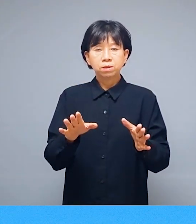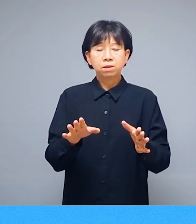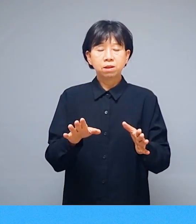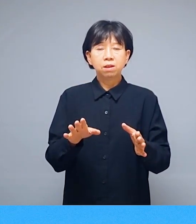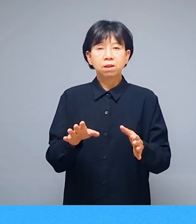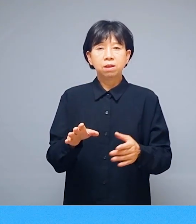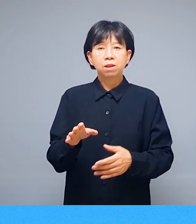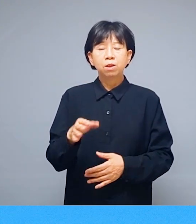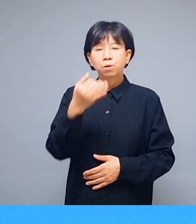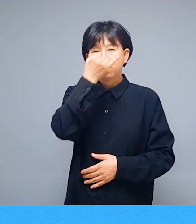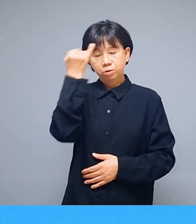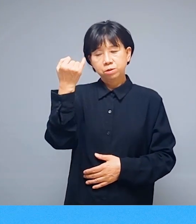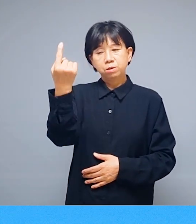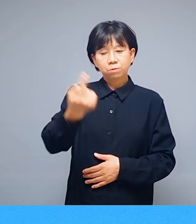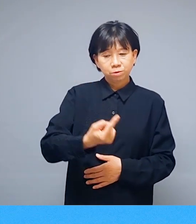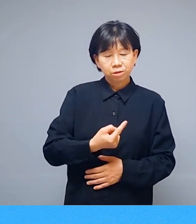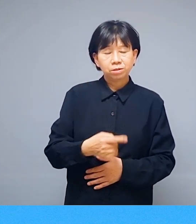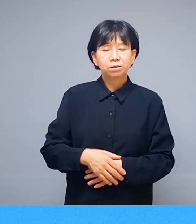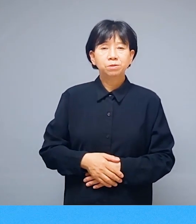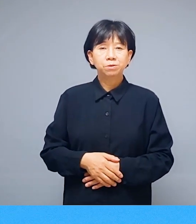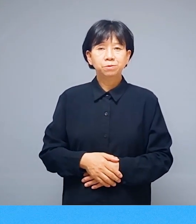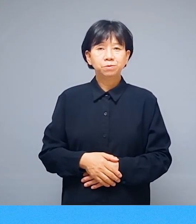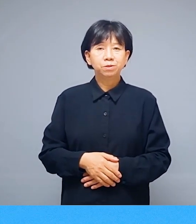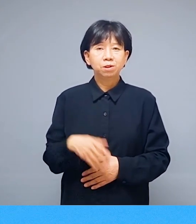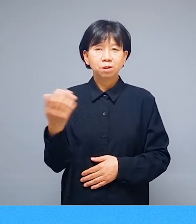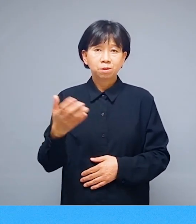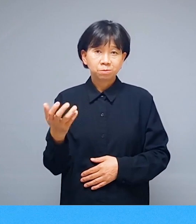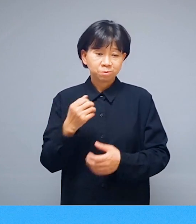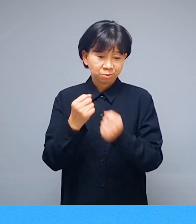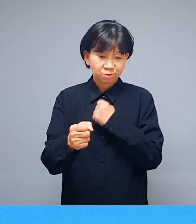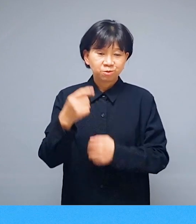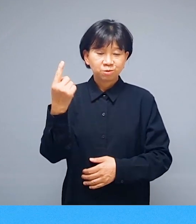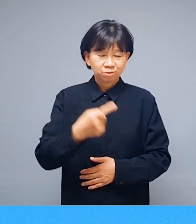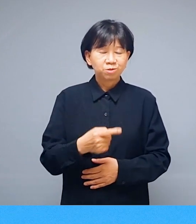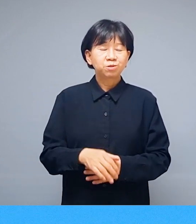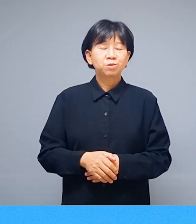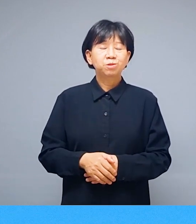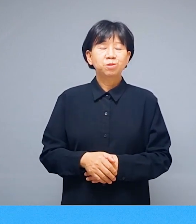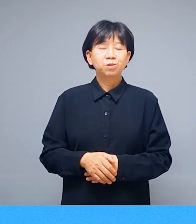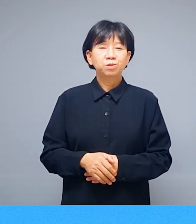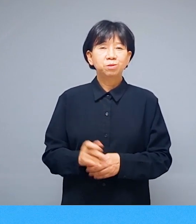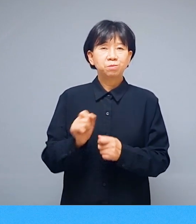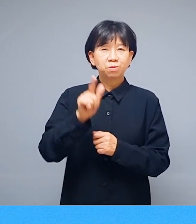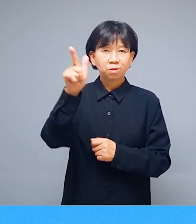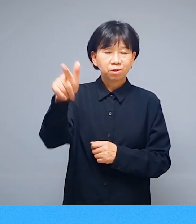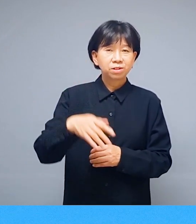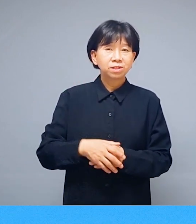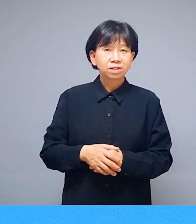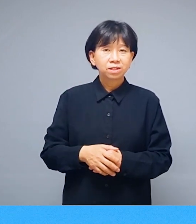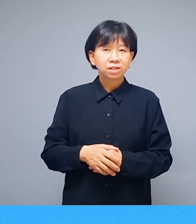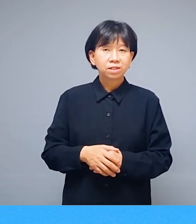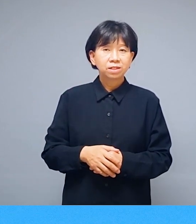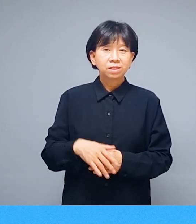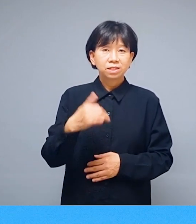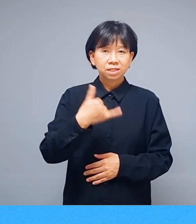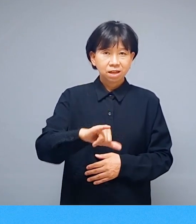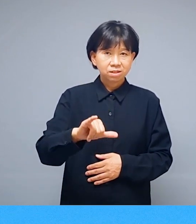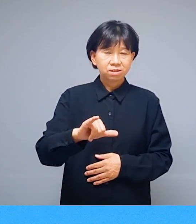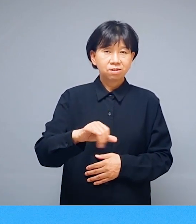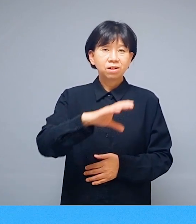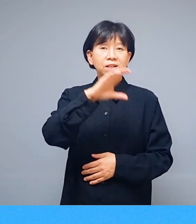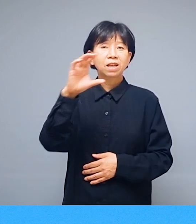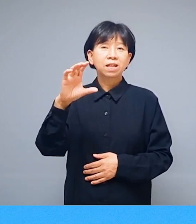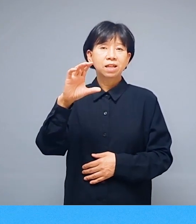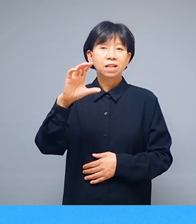나오신 우리 권사님도 계시고, 네, 또 멀리서 권사님 자녀분들이 캐나다? 네네, 오신